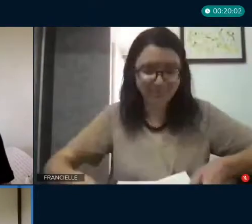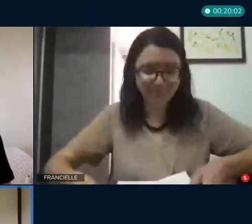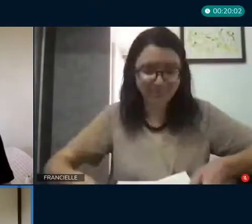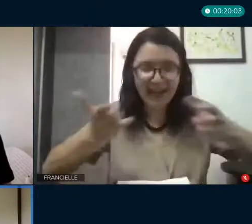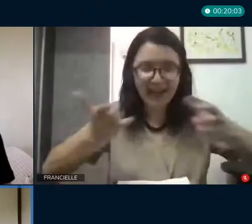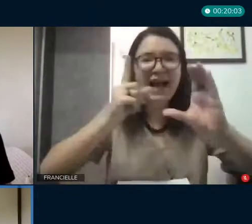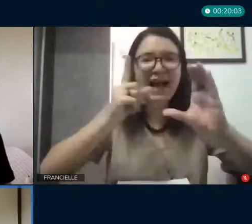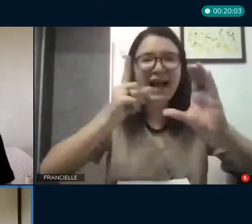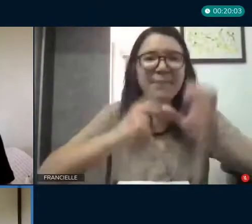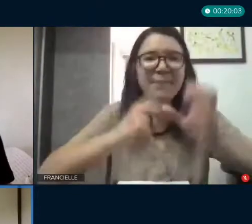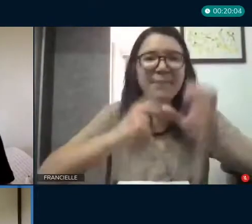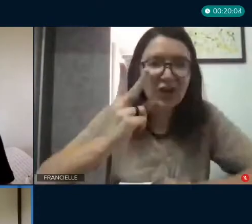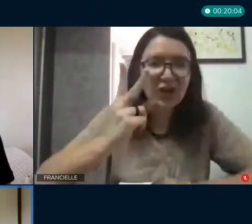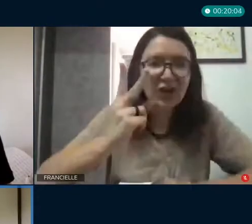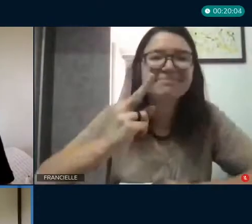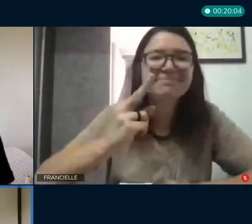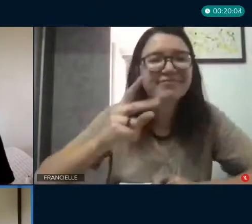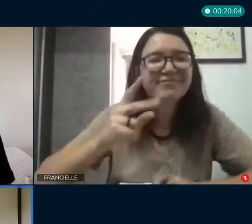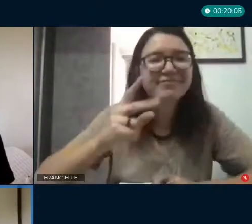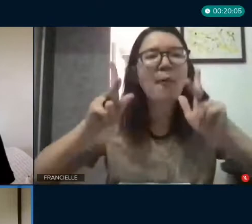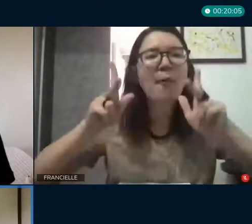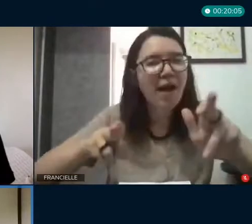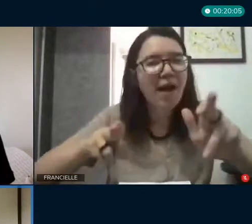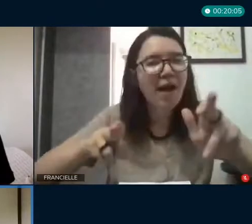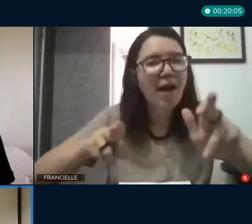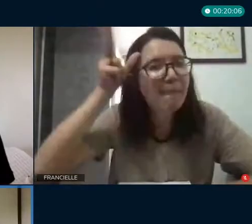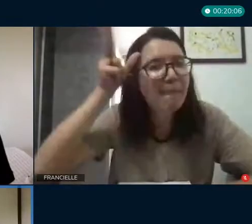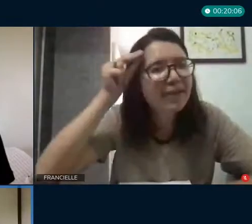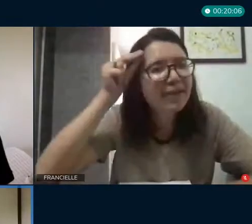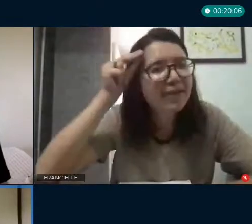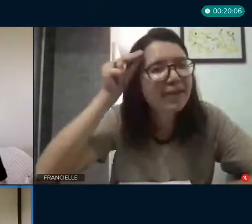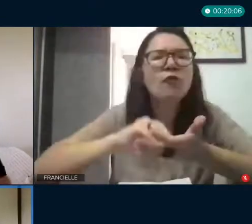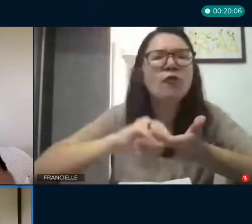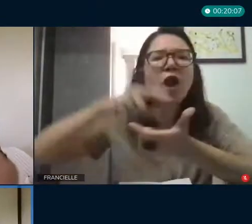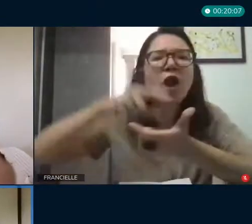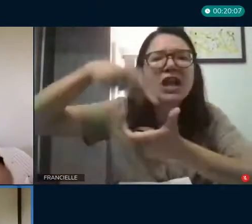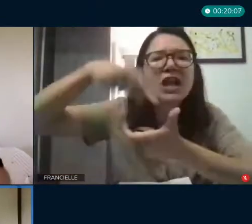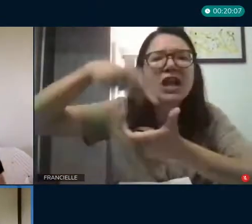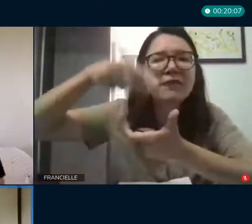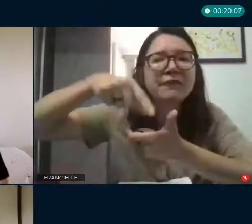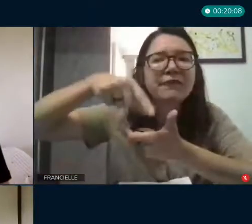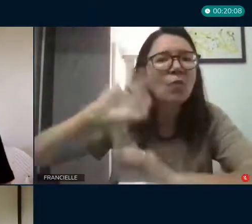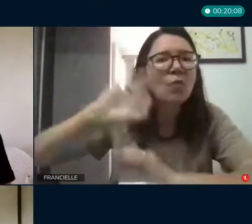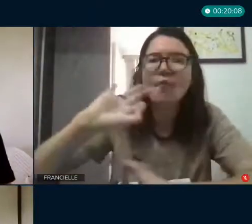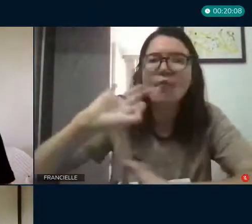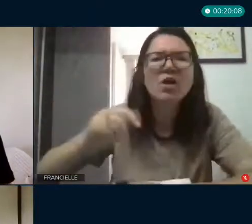aqui, então eu vou passar adiante, agora no capítulo 2.